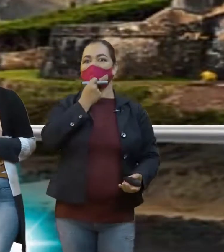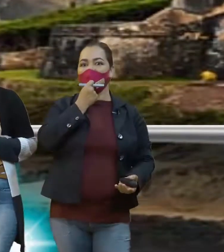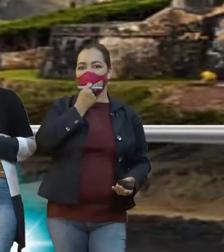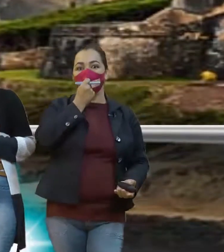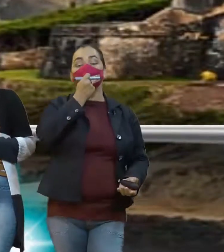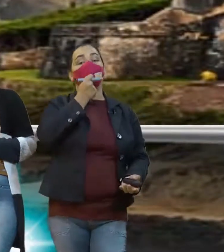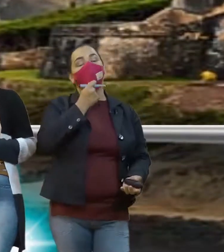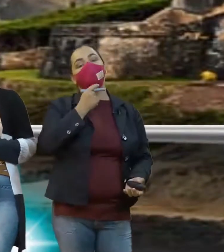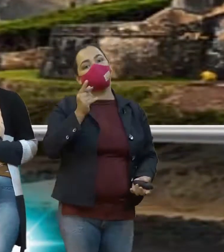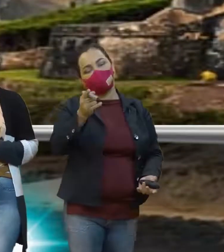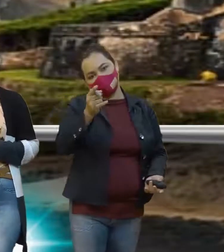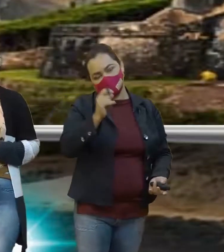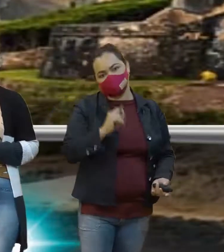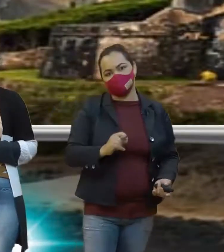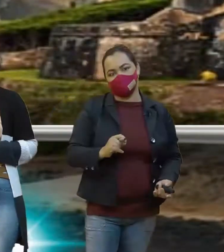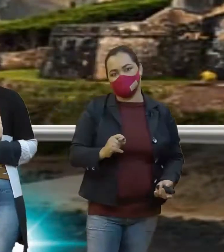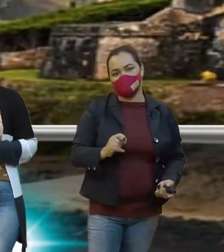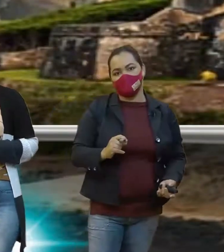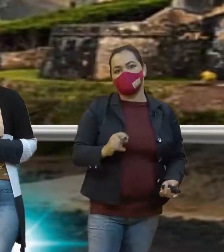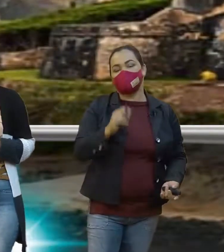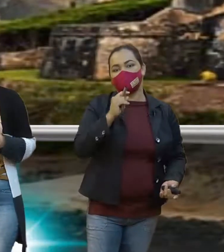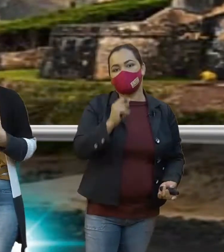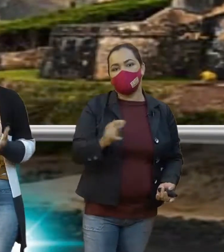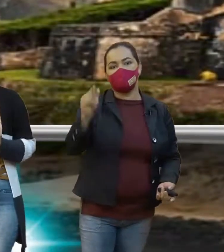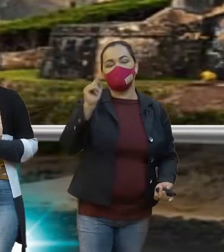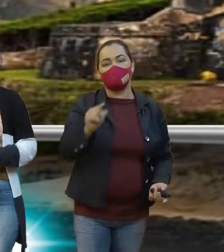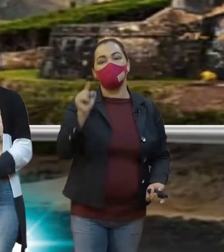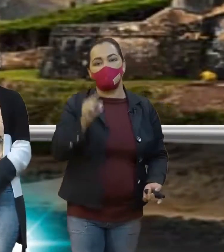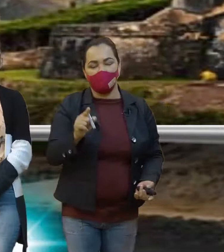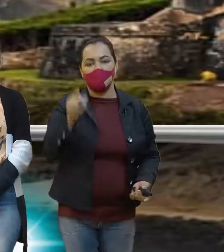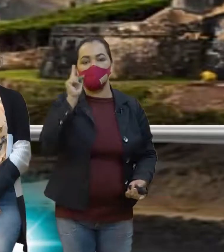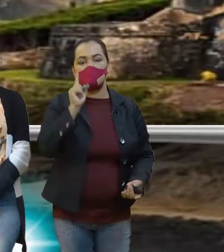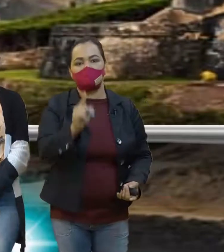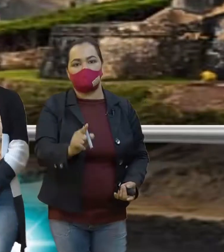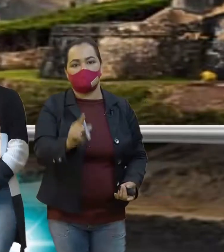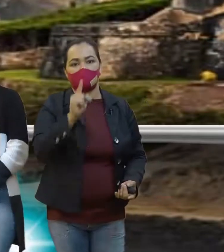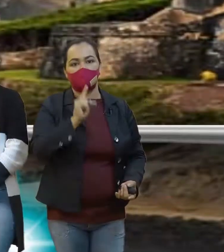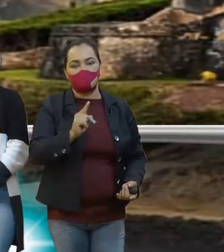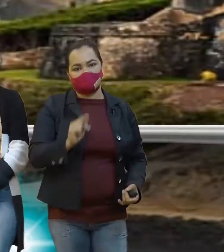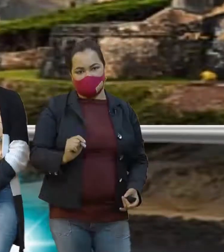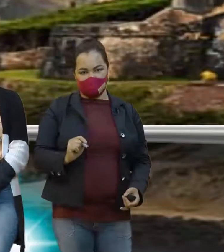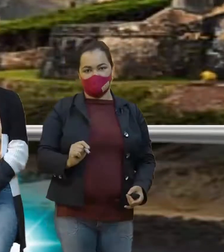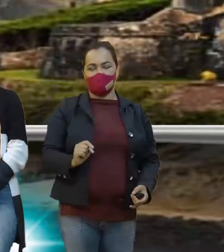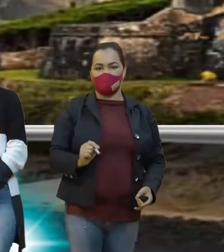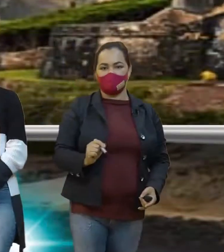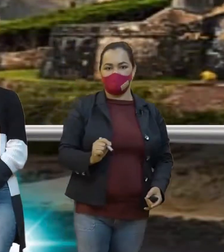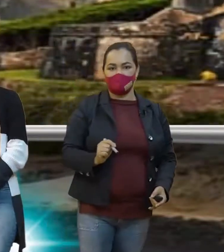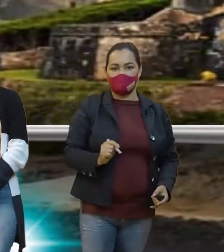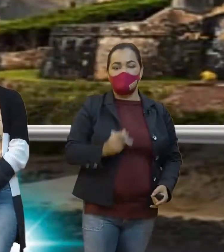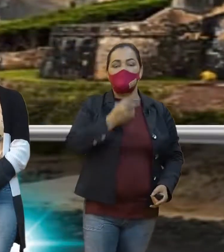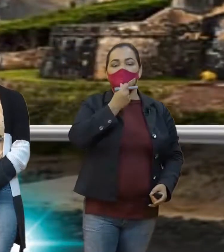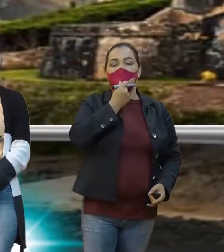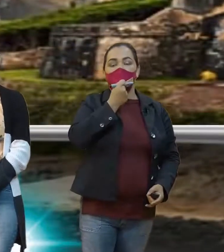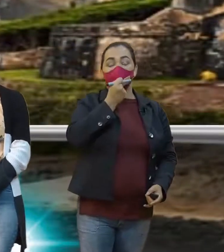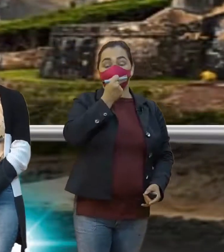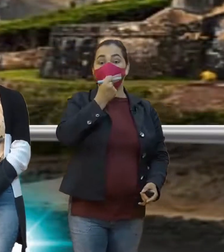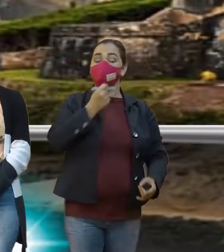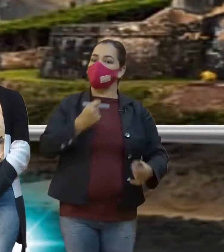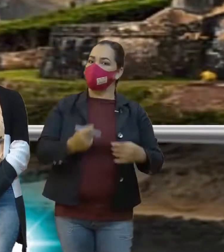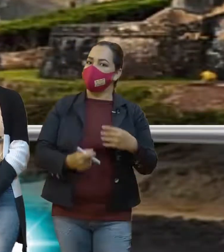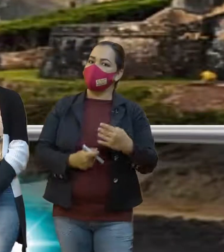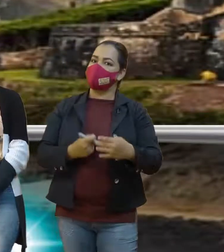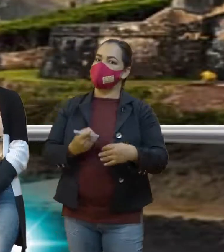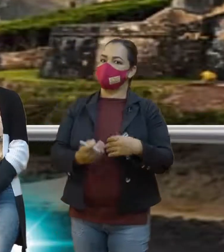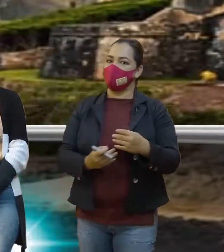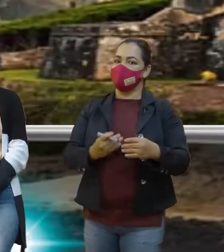ia chegar. Ele não tem esse poder. Ele não porque vota. ele não é um estado dos Estados Unidos. Então, é